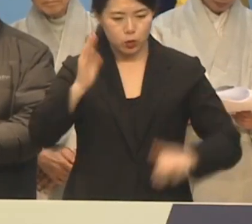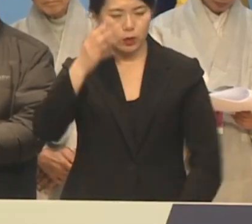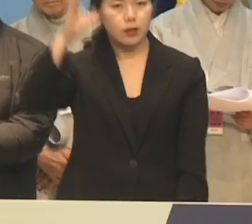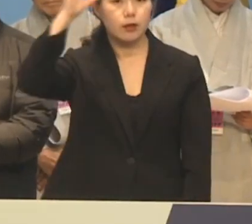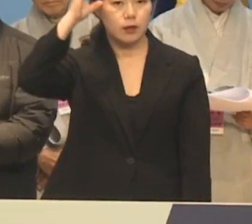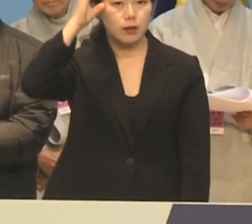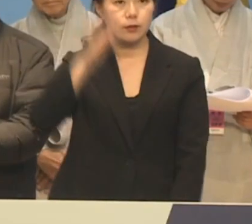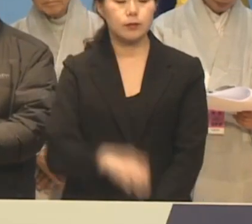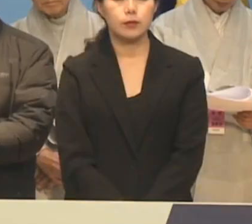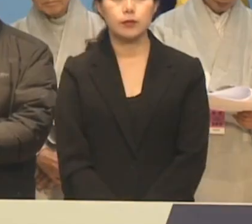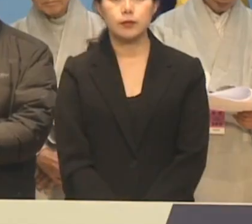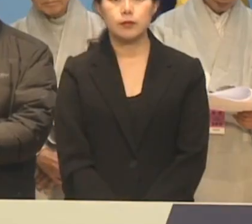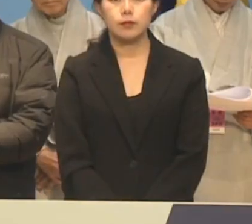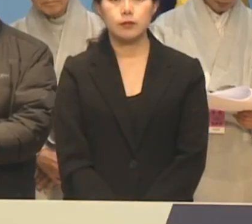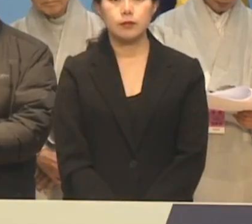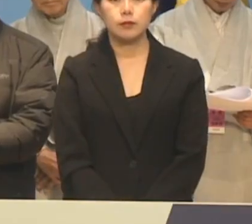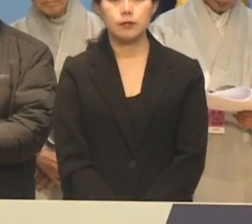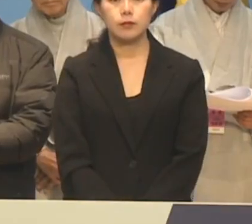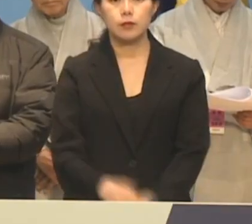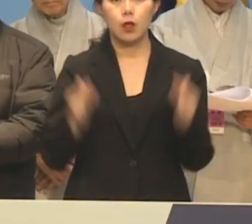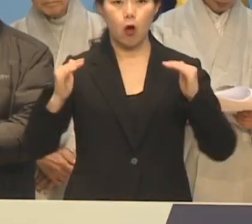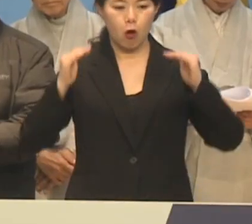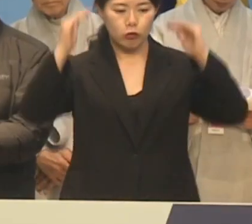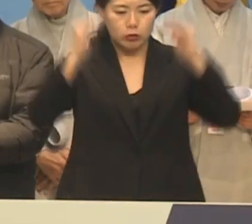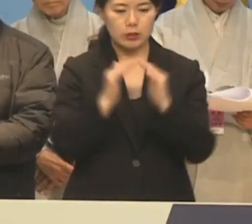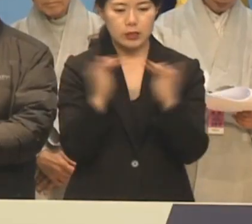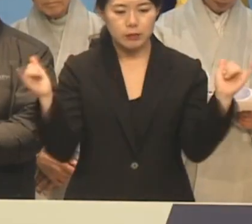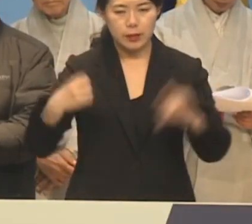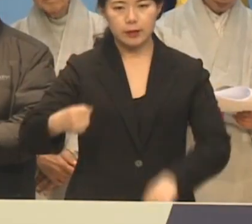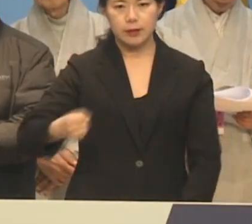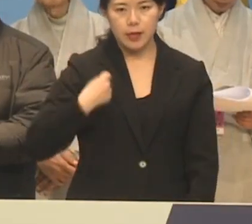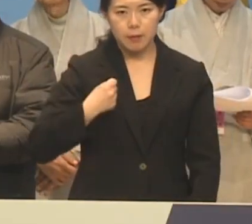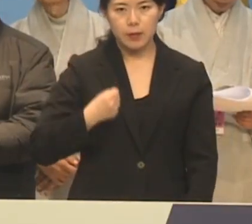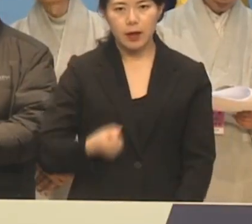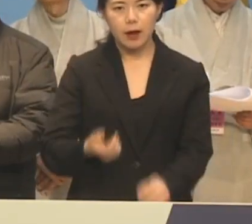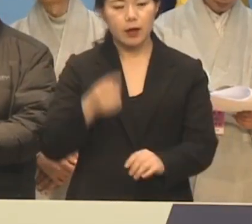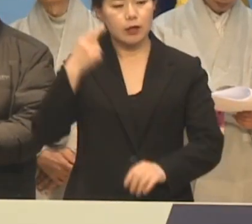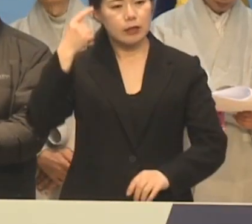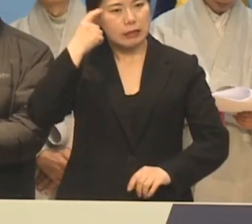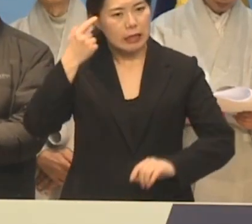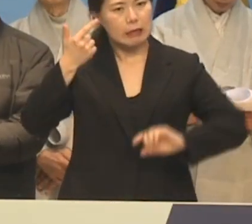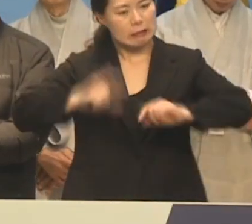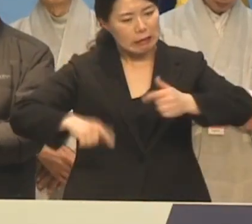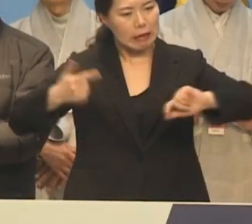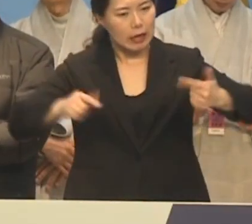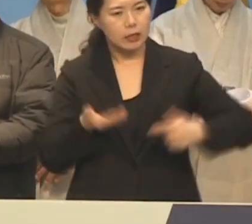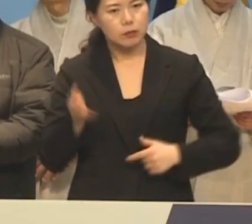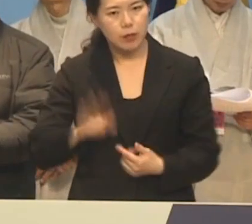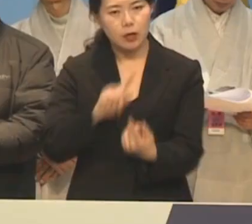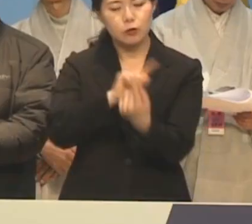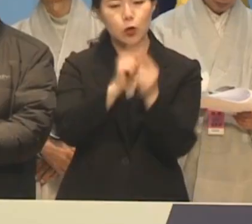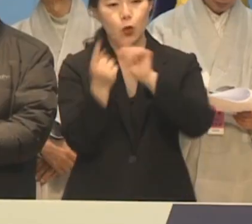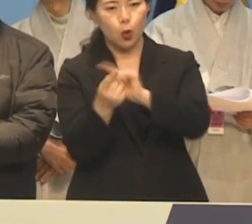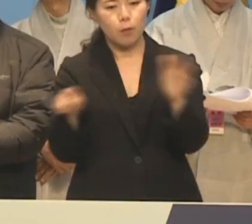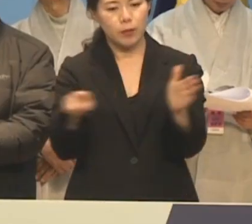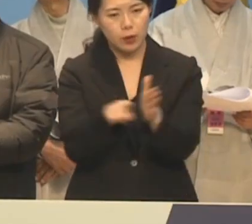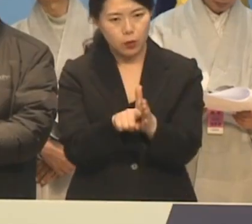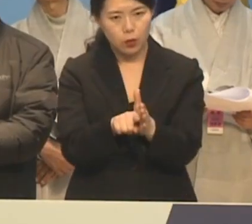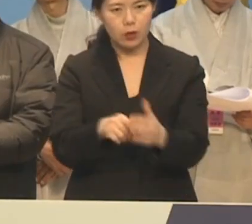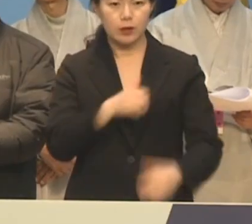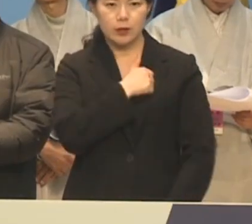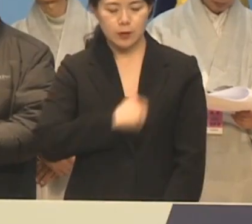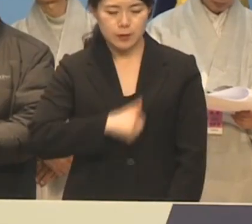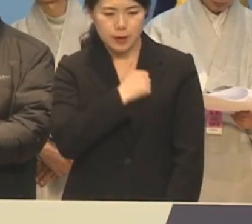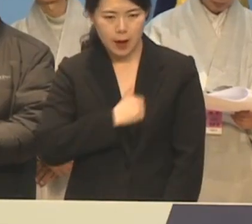것을 기대합니다. 성숙한 시민의 힘은 서로 다른 이들의 생각을 존중하며 절제와 비폭력의 원칙을